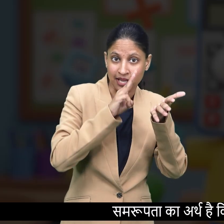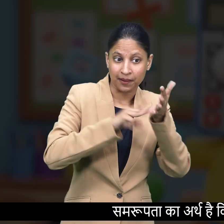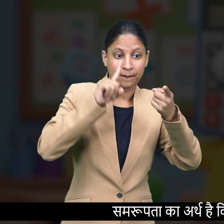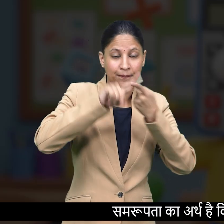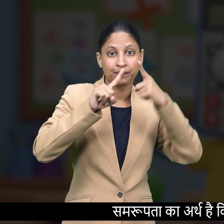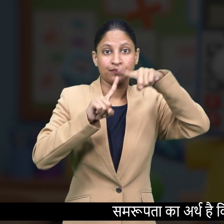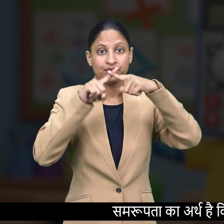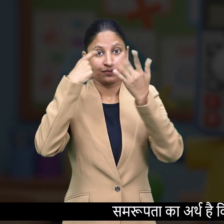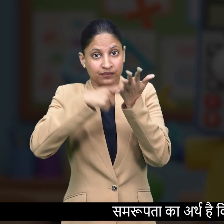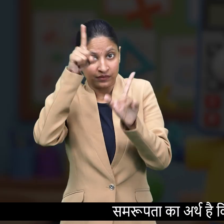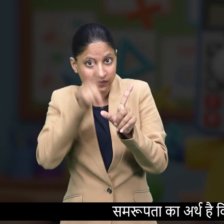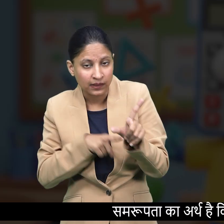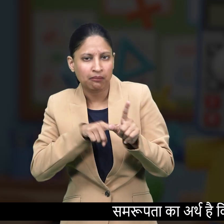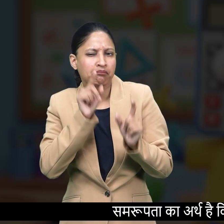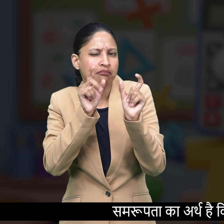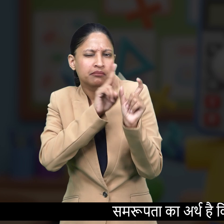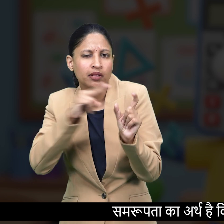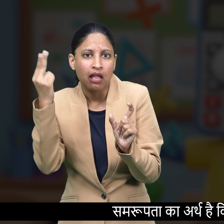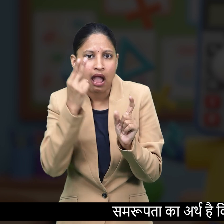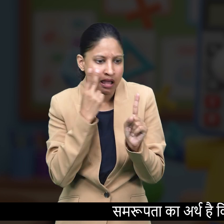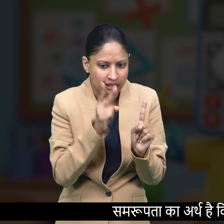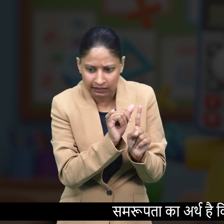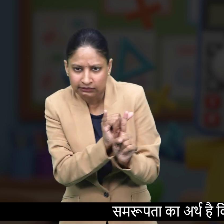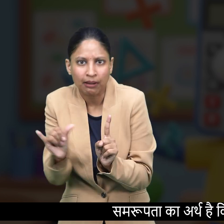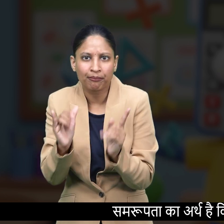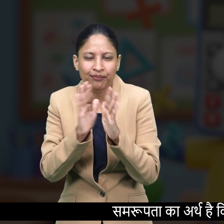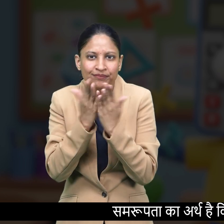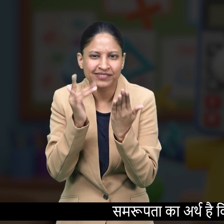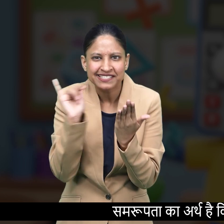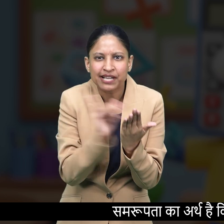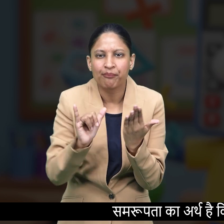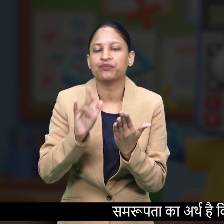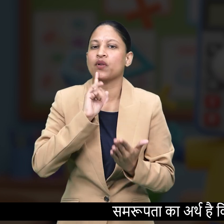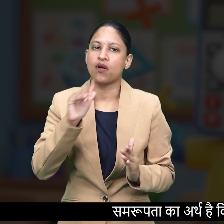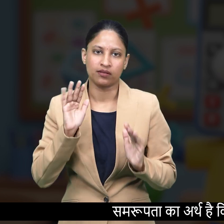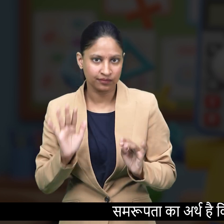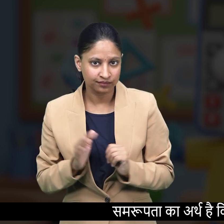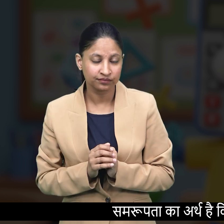समरूपता का अर्थ है कि दोनों बाजू एक समान दिखती है।